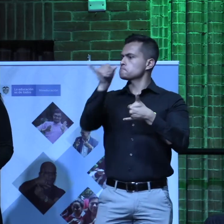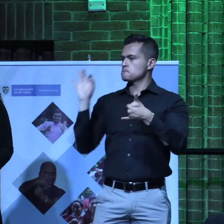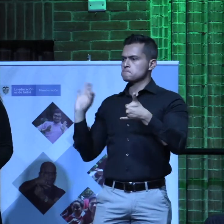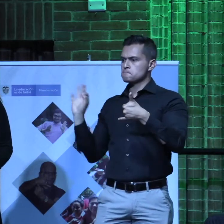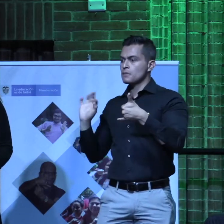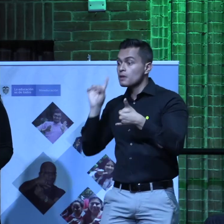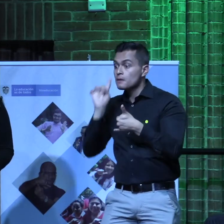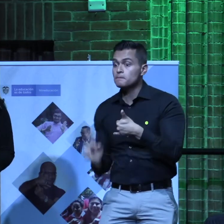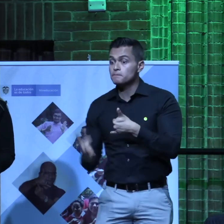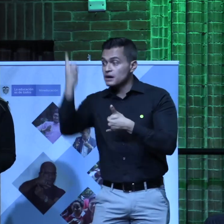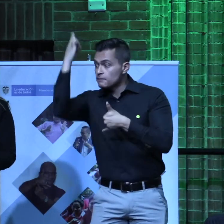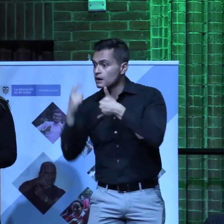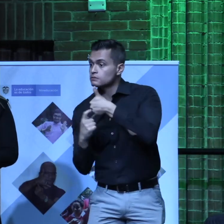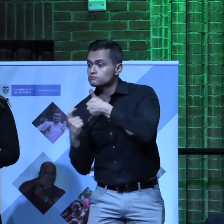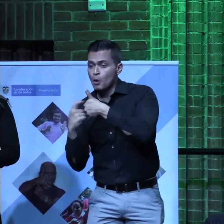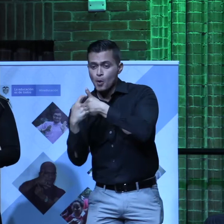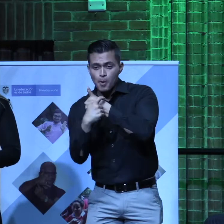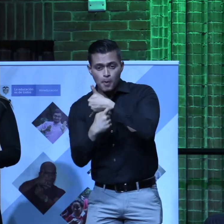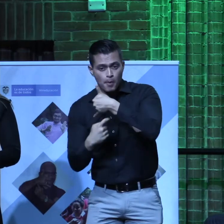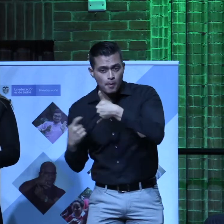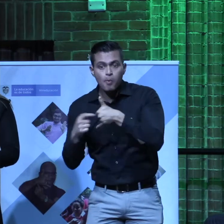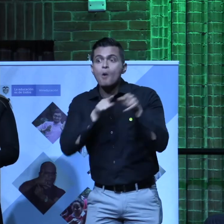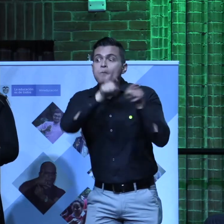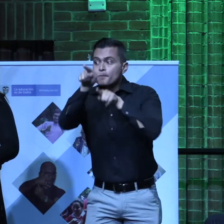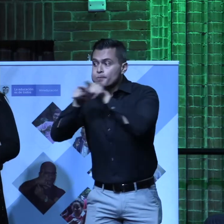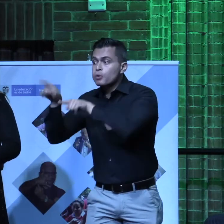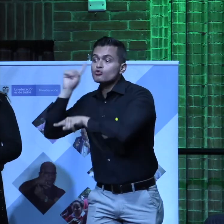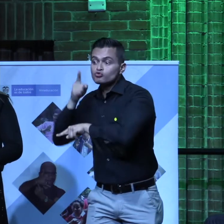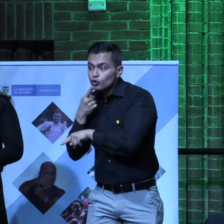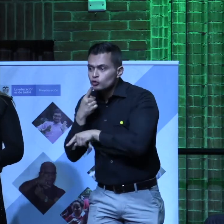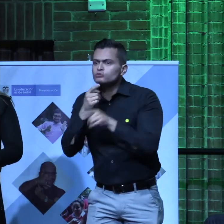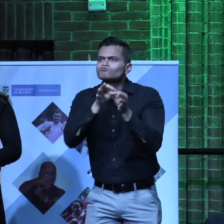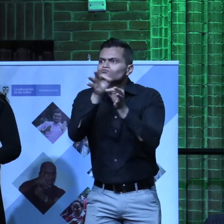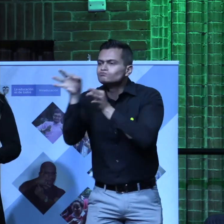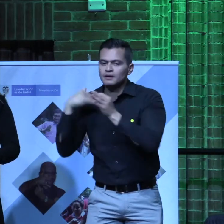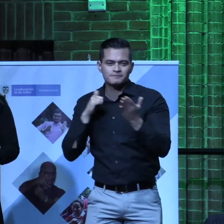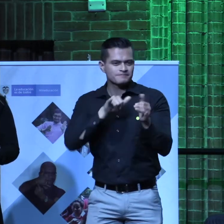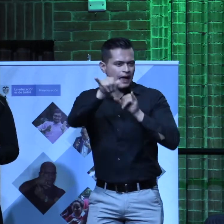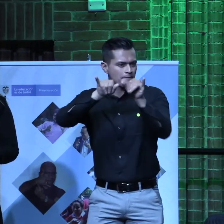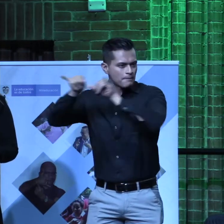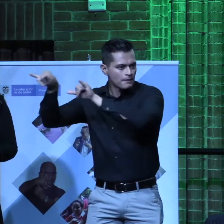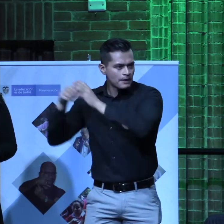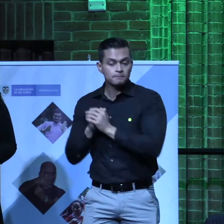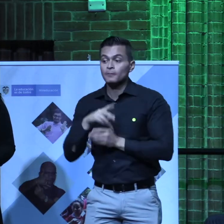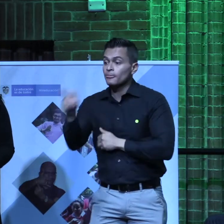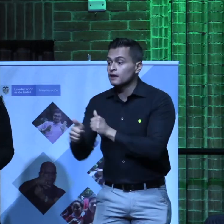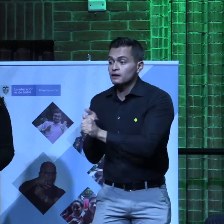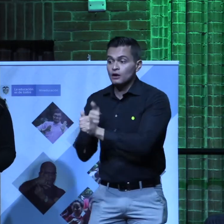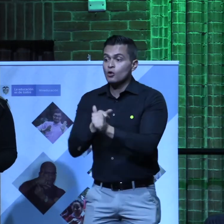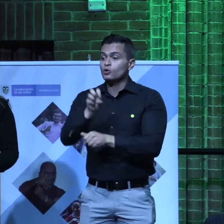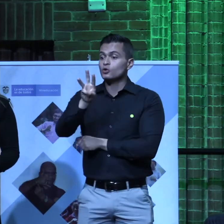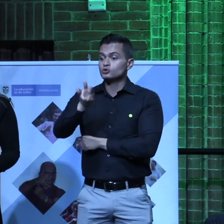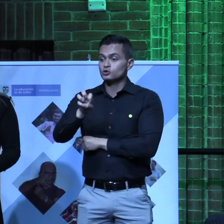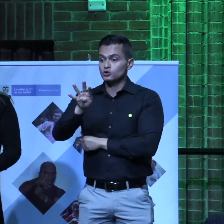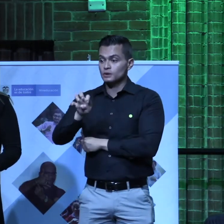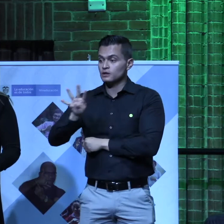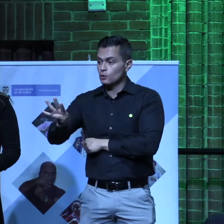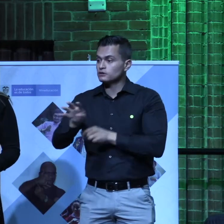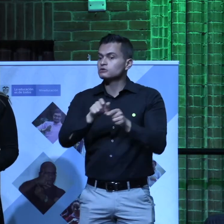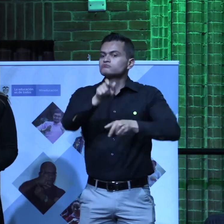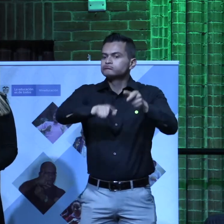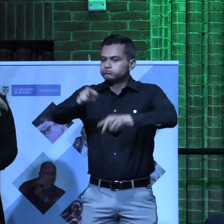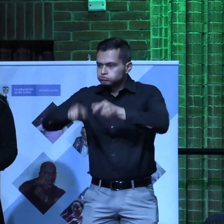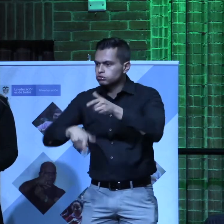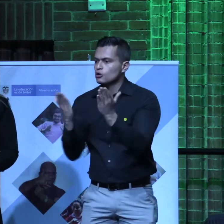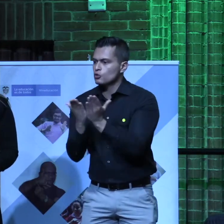allá también hay personas sordas y allá también queríamos llegar. Asesoramos a 894 agentes educativos, a más